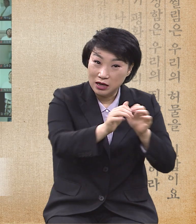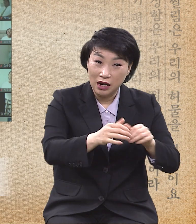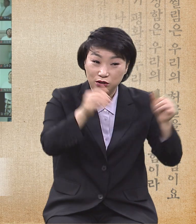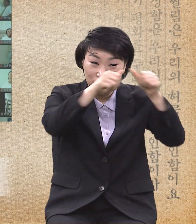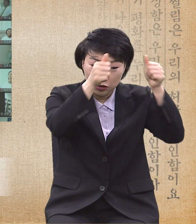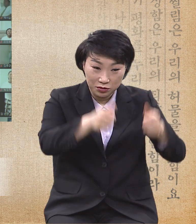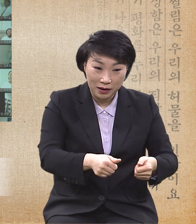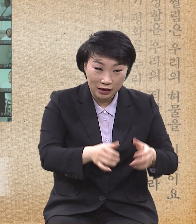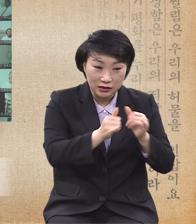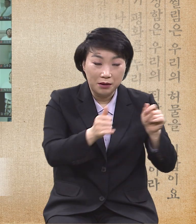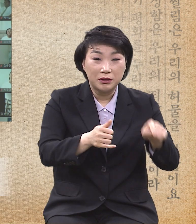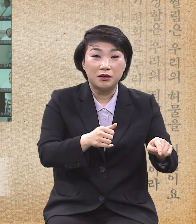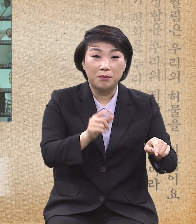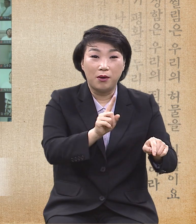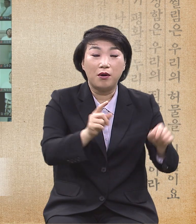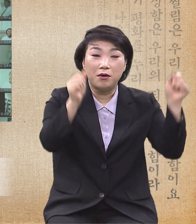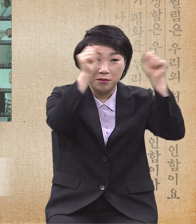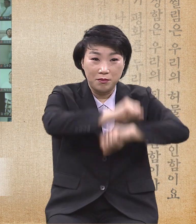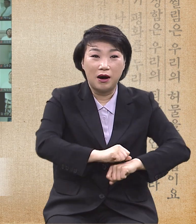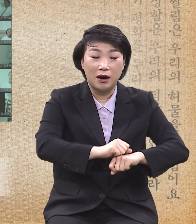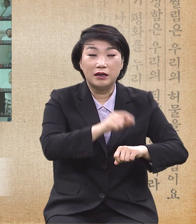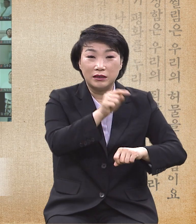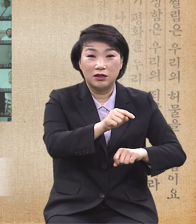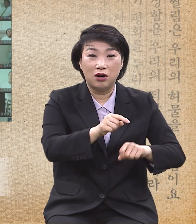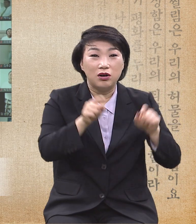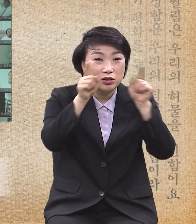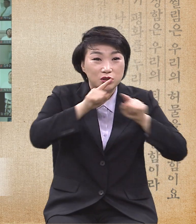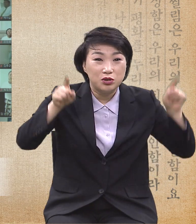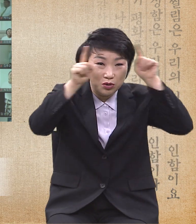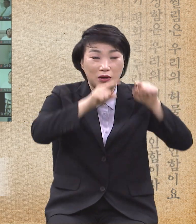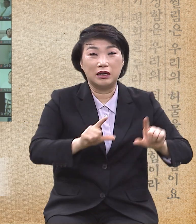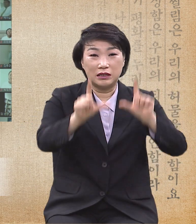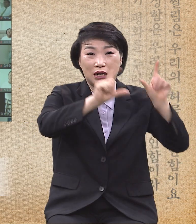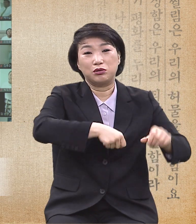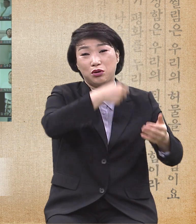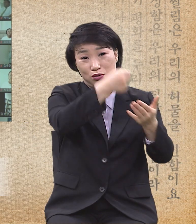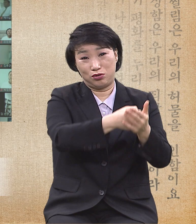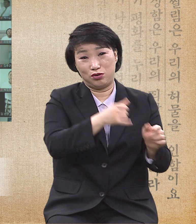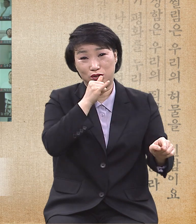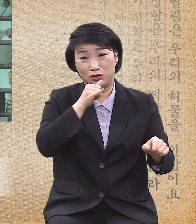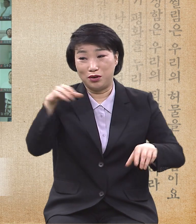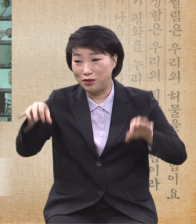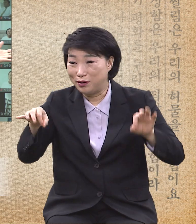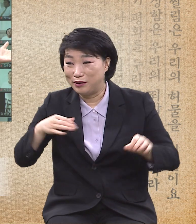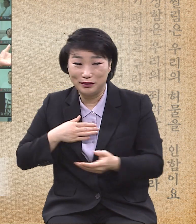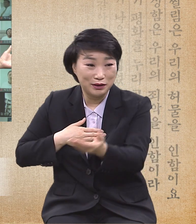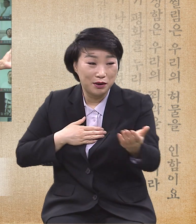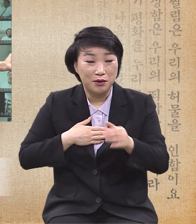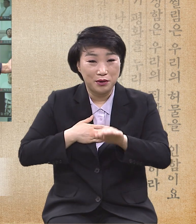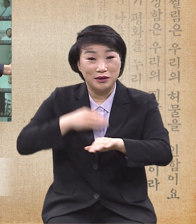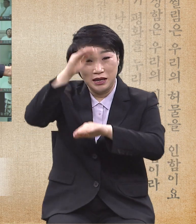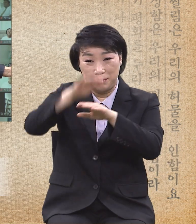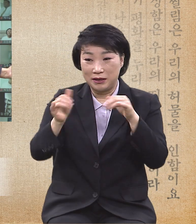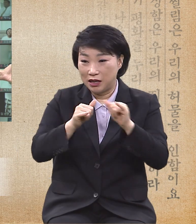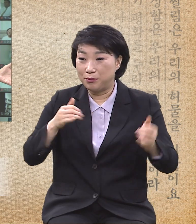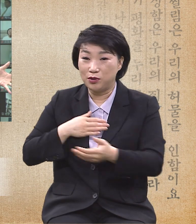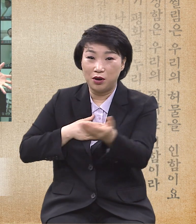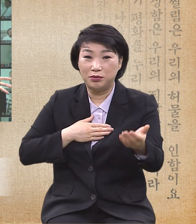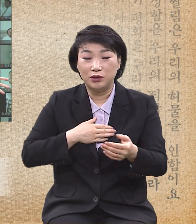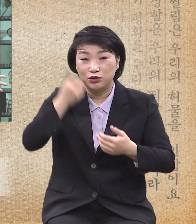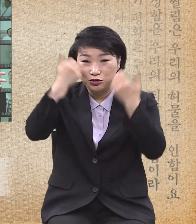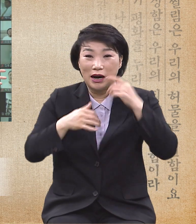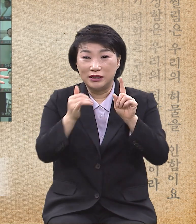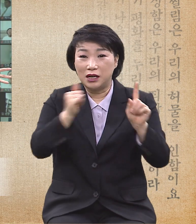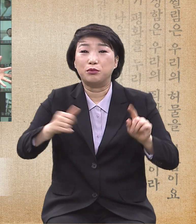우상 숭배하는 자는 멸망과 파멸과 지옥에 살기로 결정된 자니 오늘 예배하는 자들이여 한